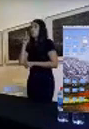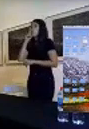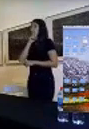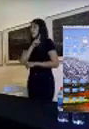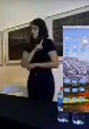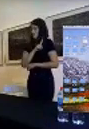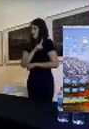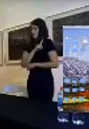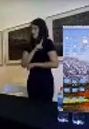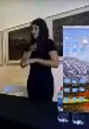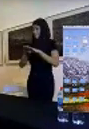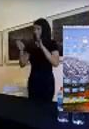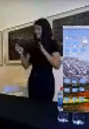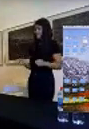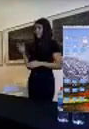Ahora vamos a invitar